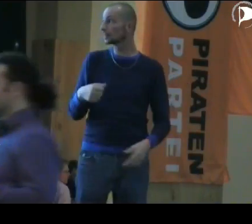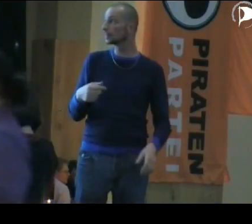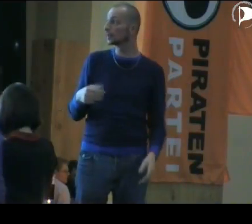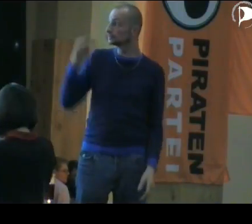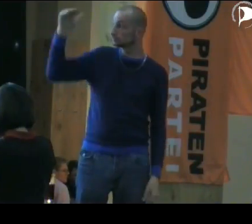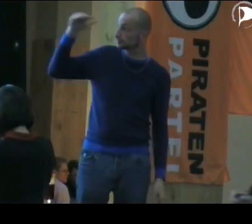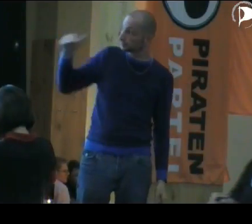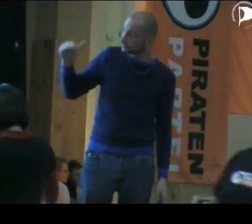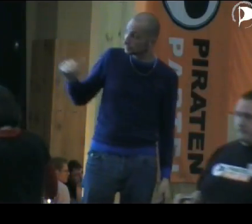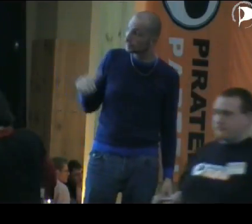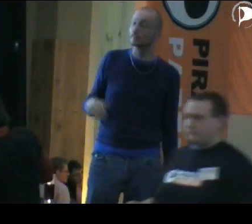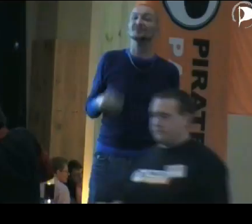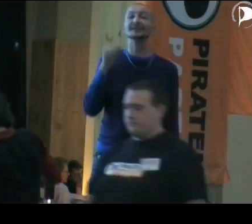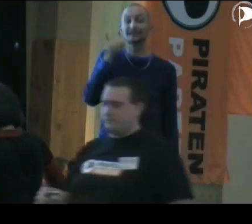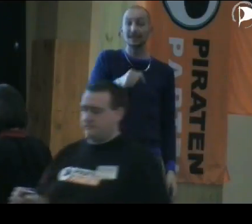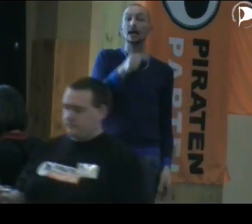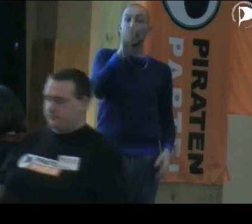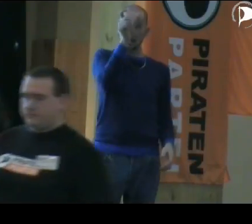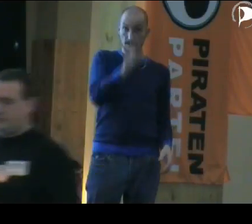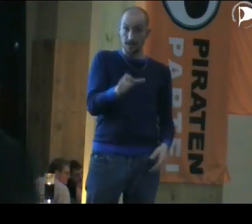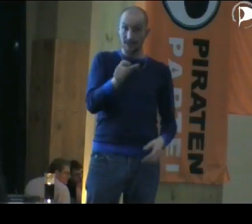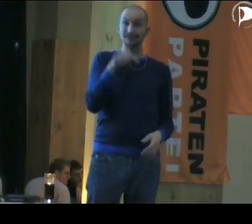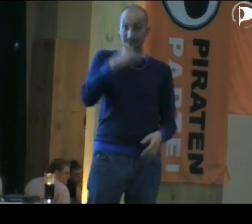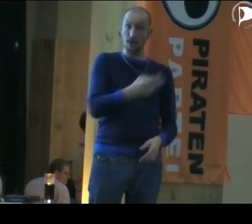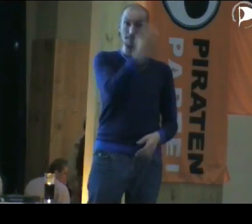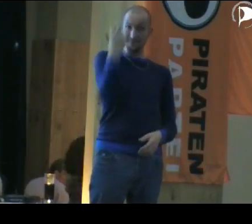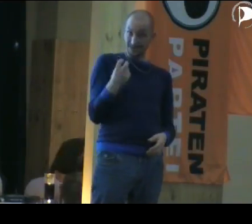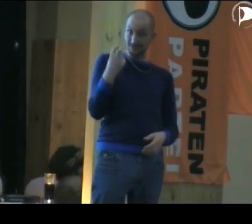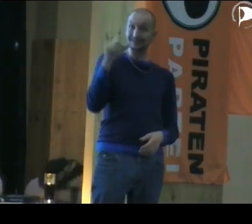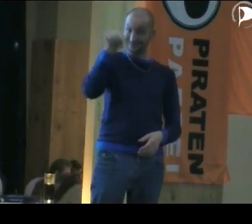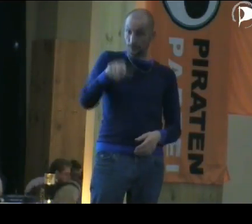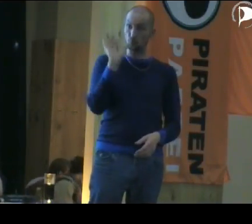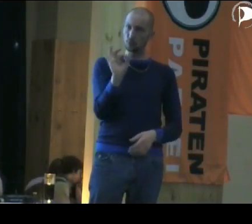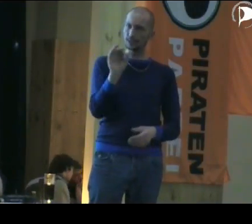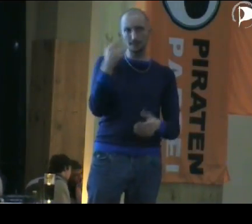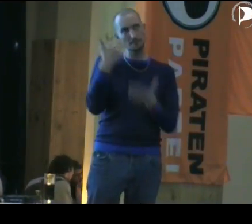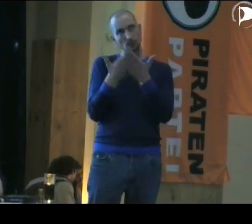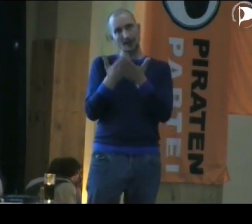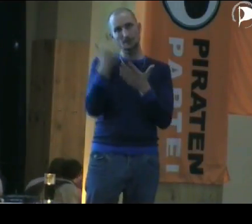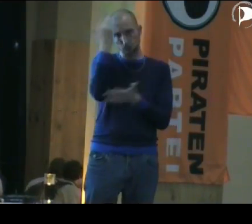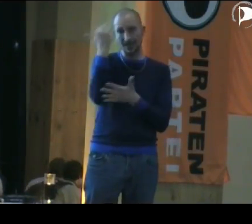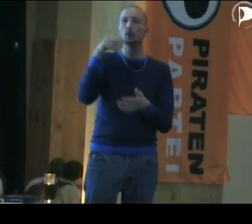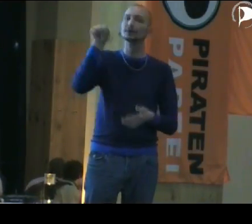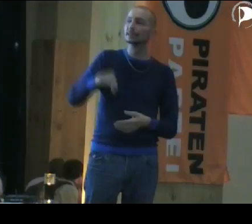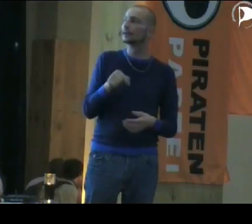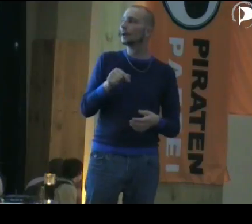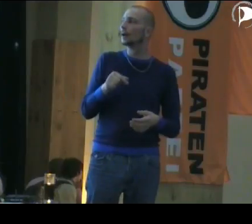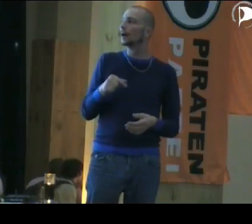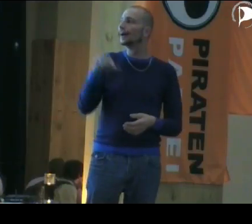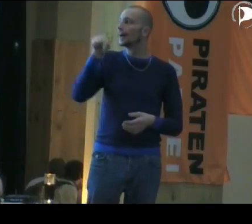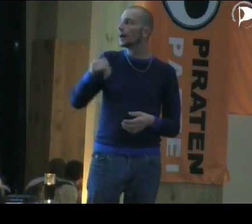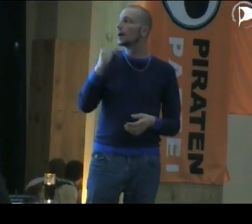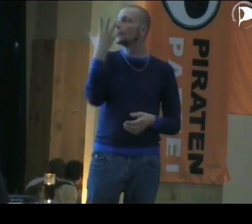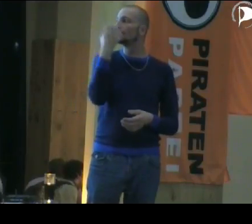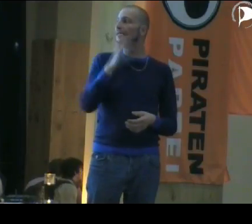beide male hatten sich die hauspreise seien gut vernetzt und ein kreuz das heißt das buch von 50 prozent